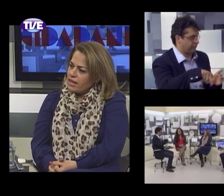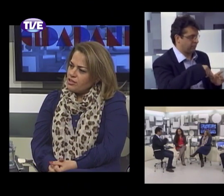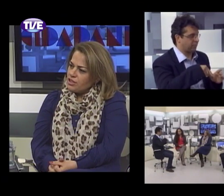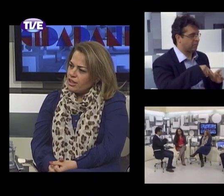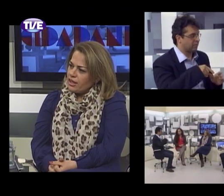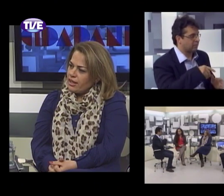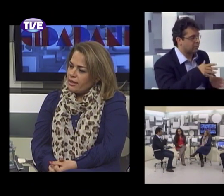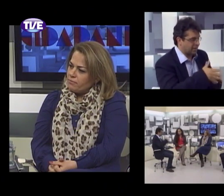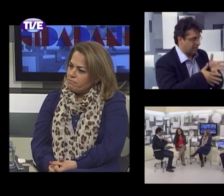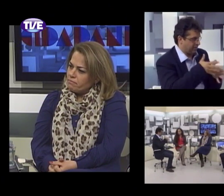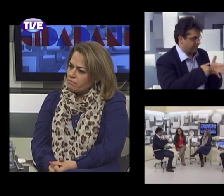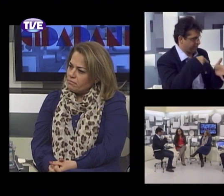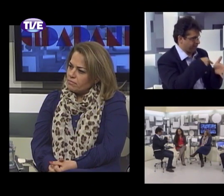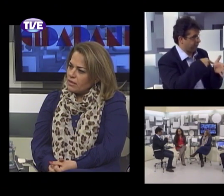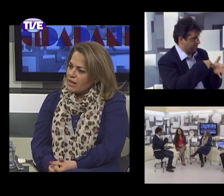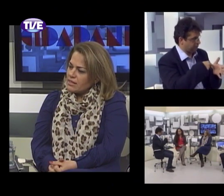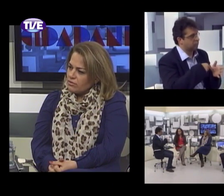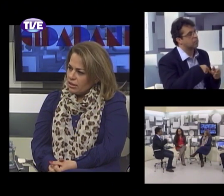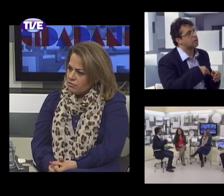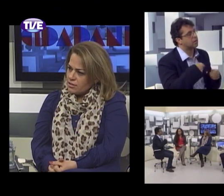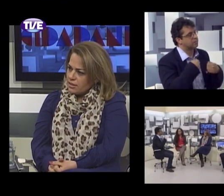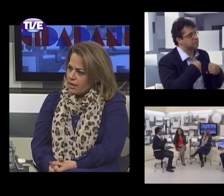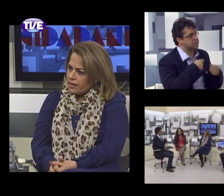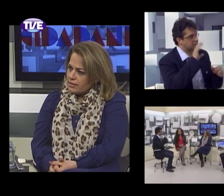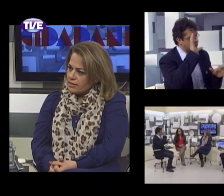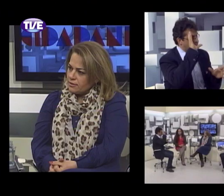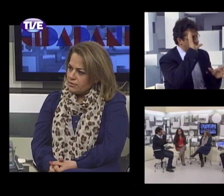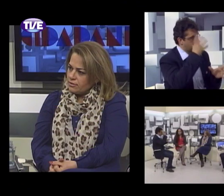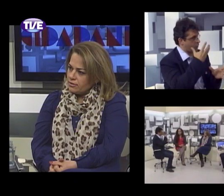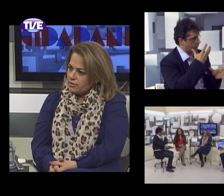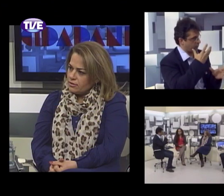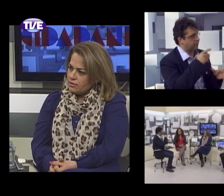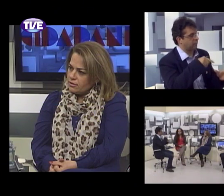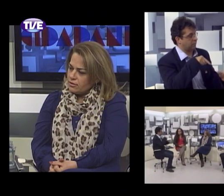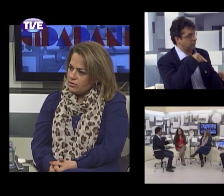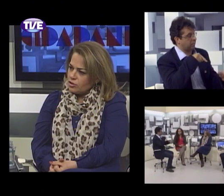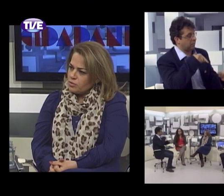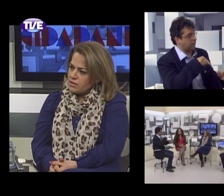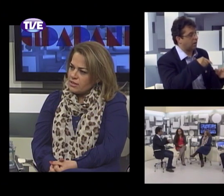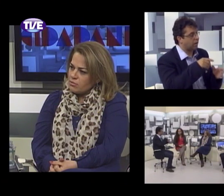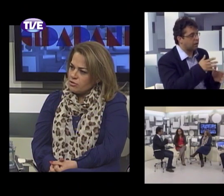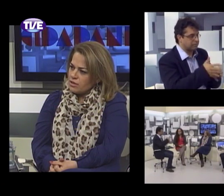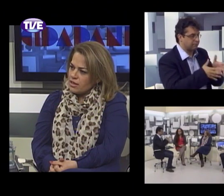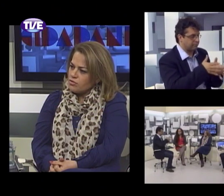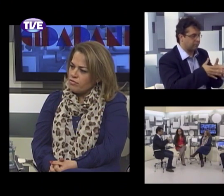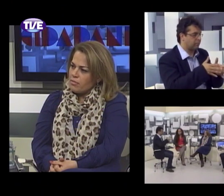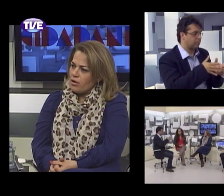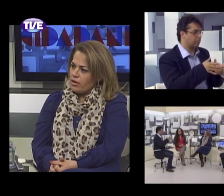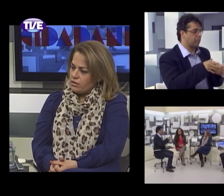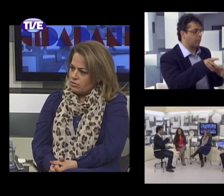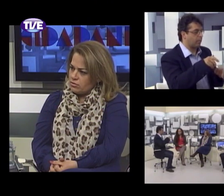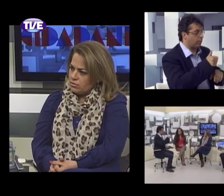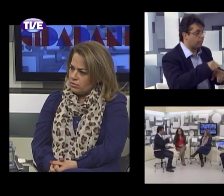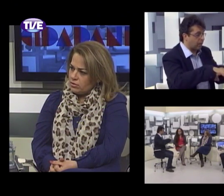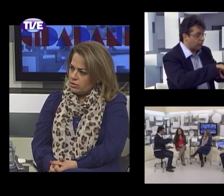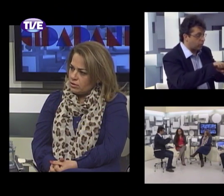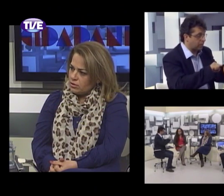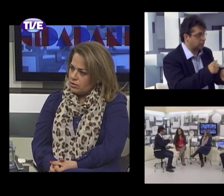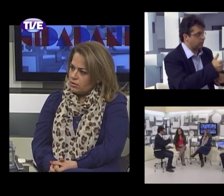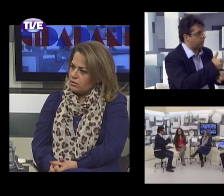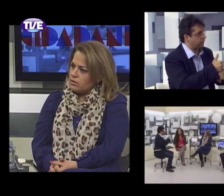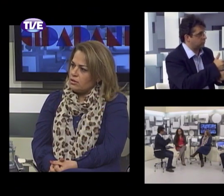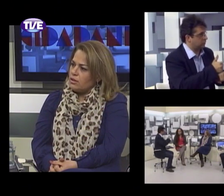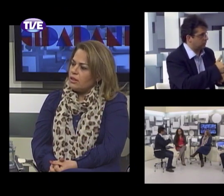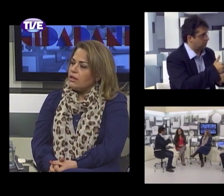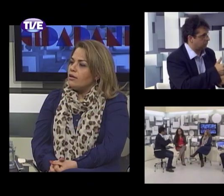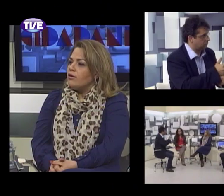Na verdade, a questão da língua de sinais, nós precisamos resolver melhor isso.